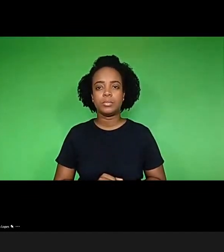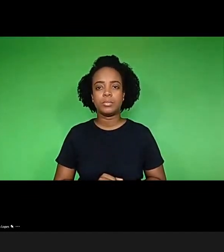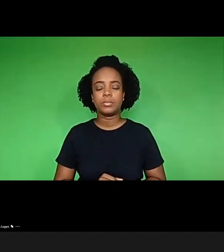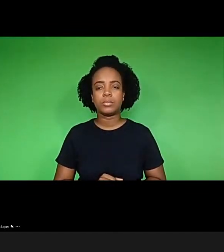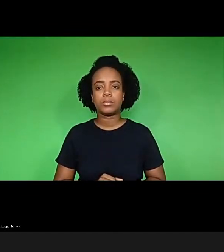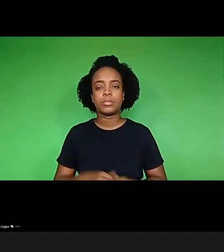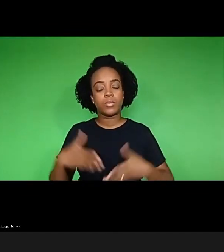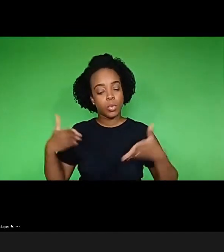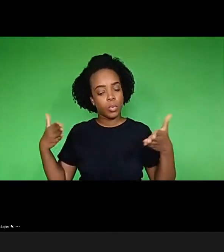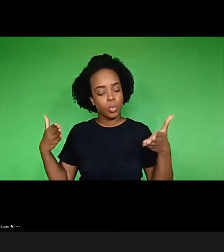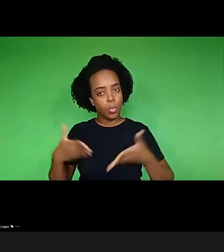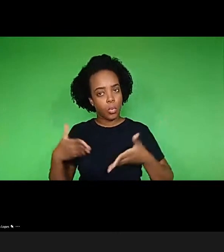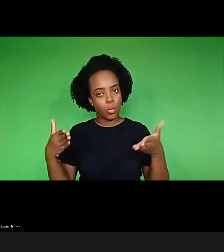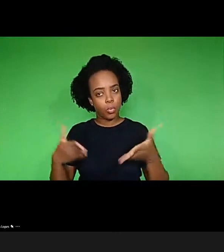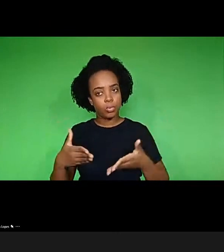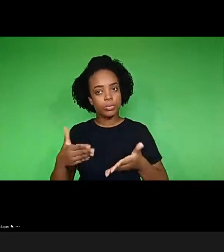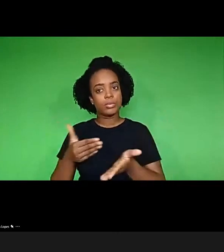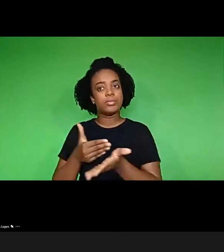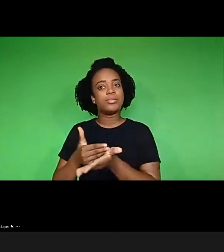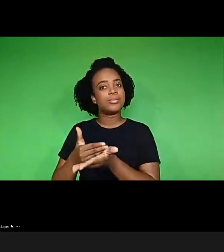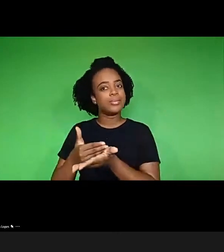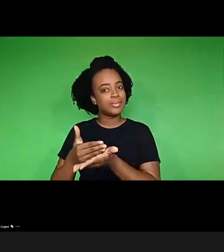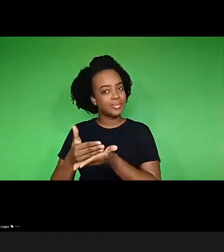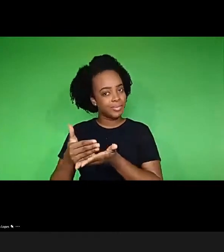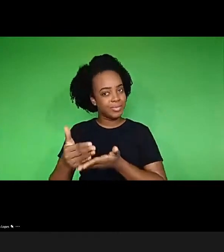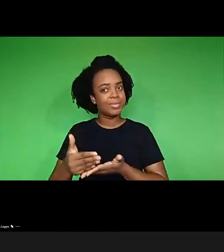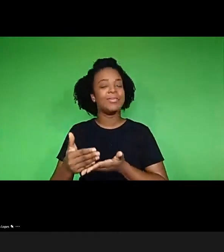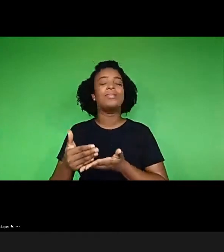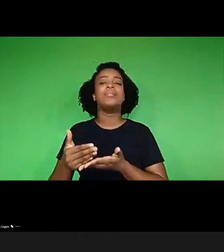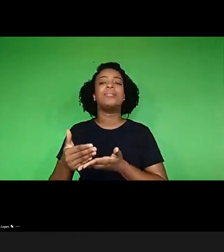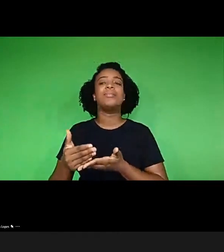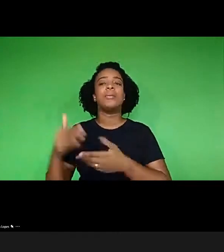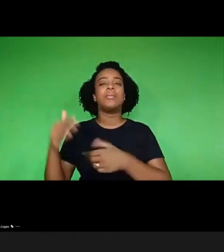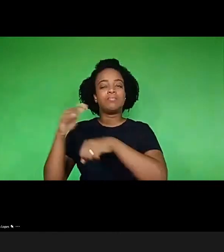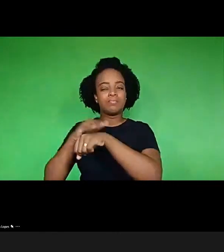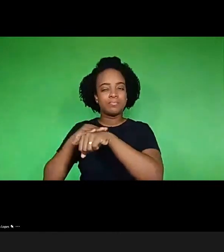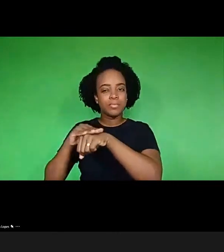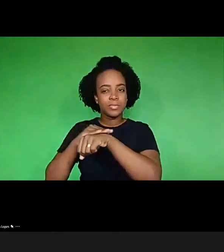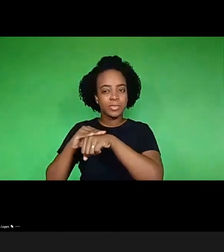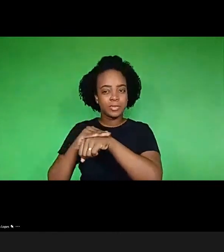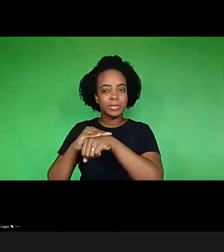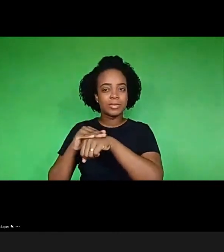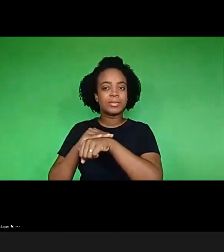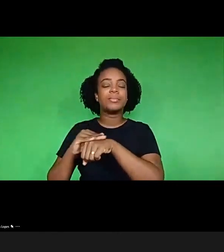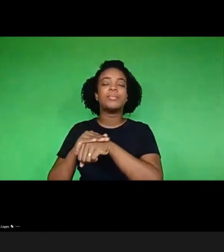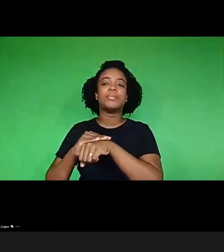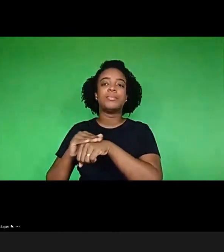Hoje nós temos essa fala inicial, né? Essa abertura.